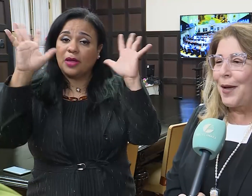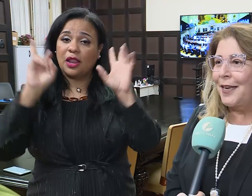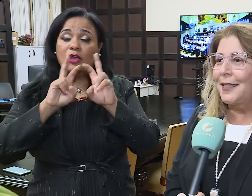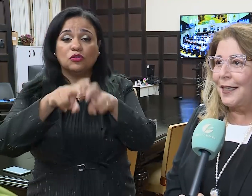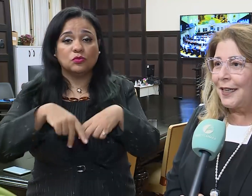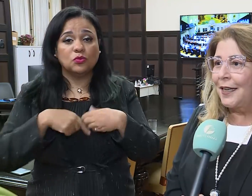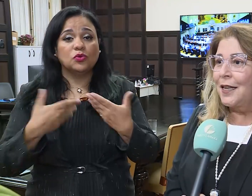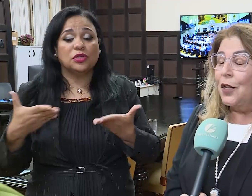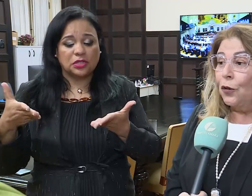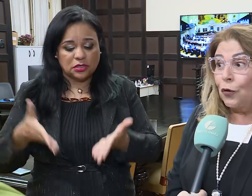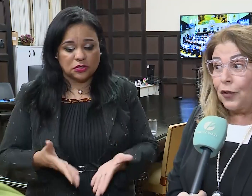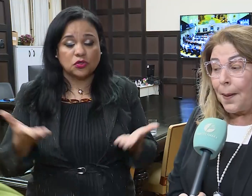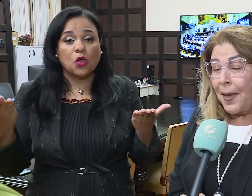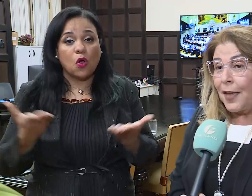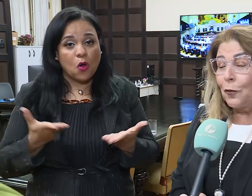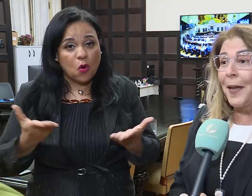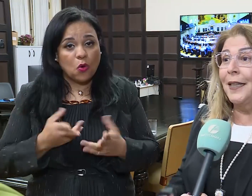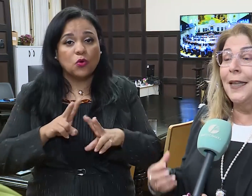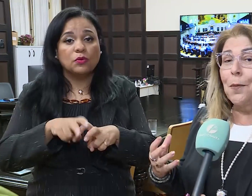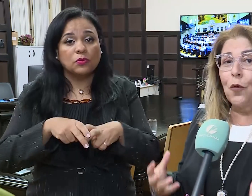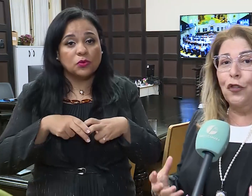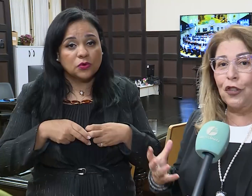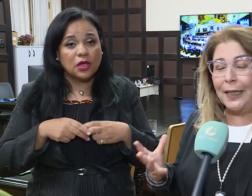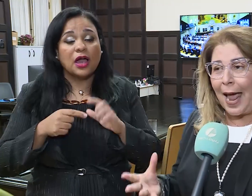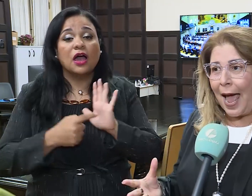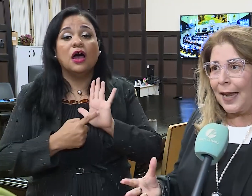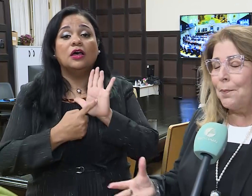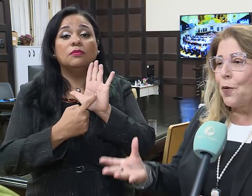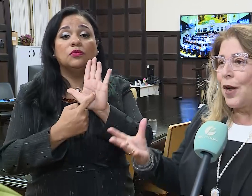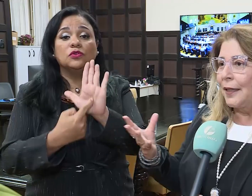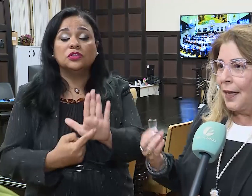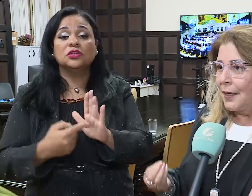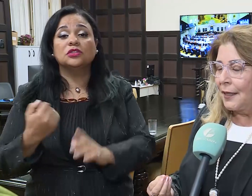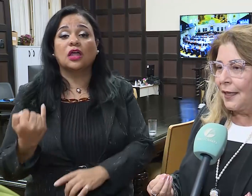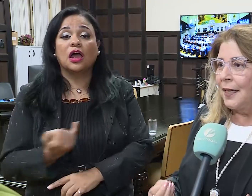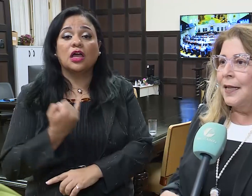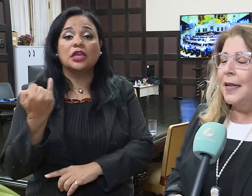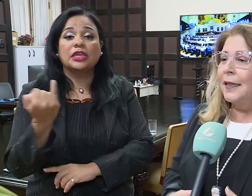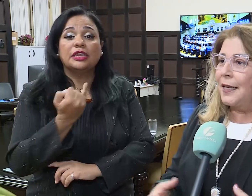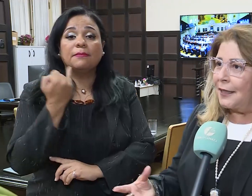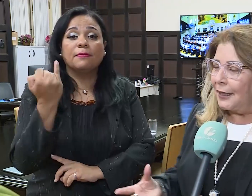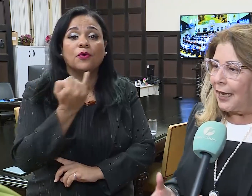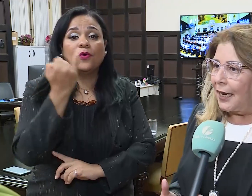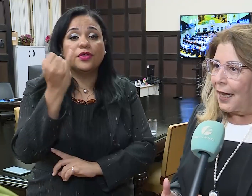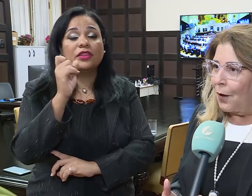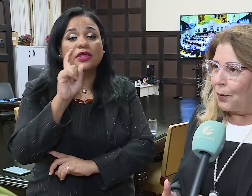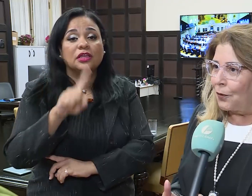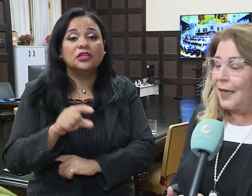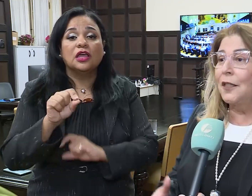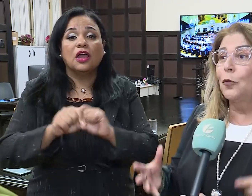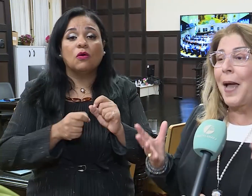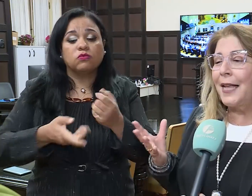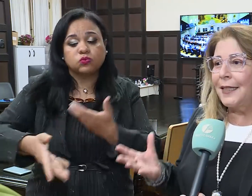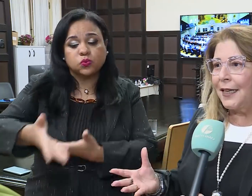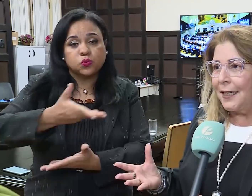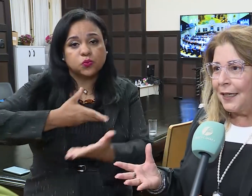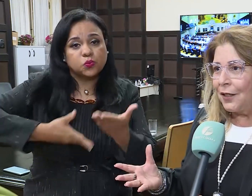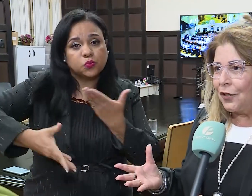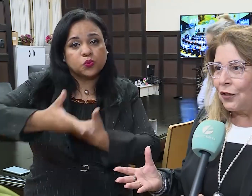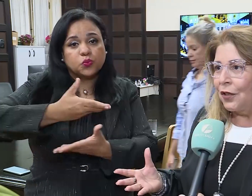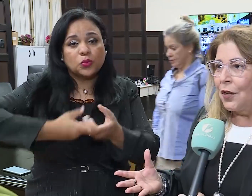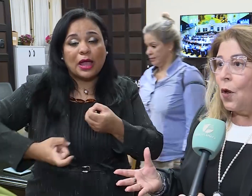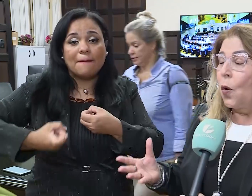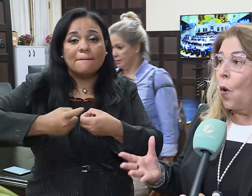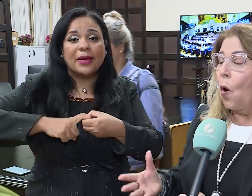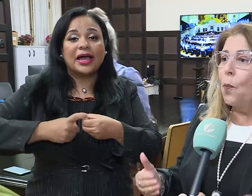de comparecer justamente para demonstrar a importância desse intercâmbio, dessas